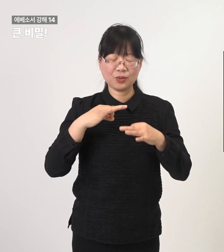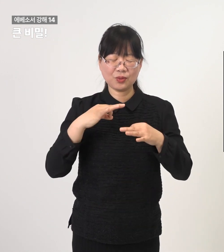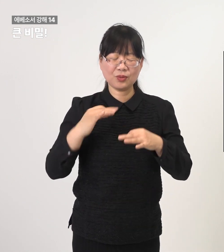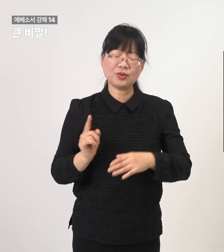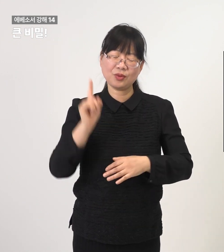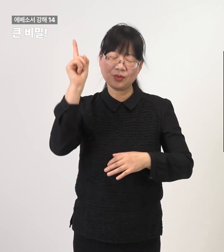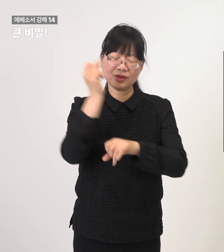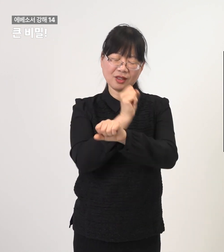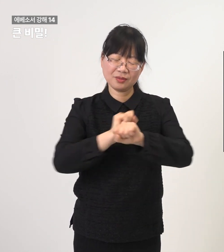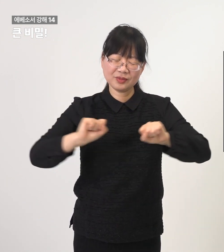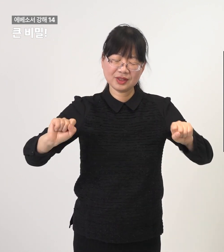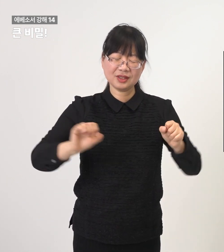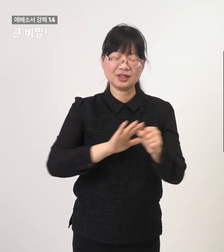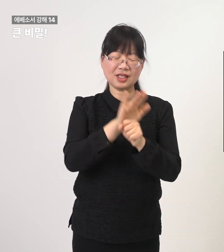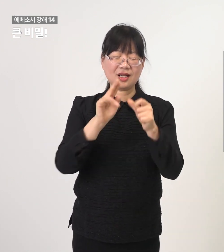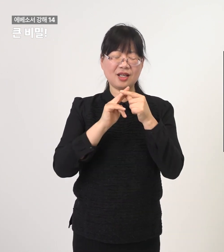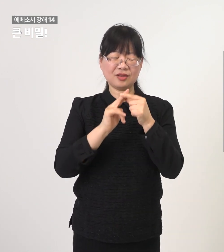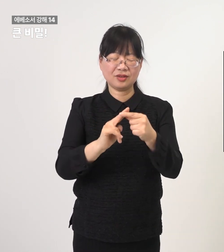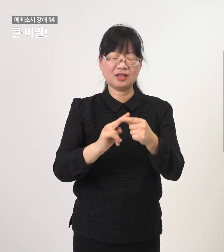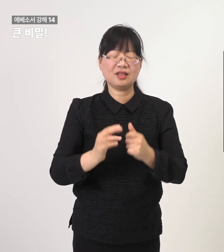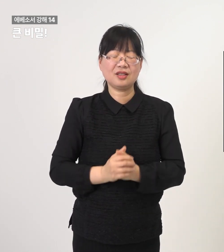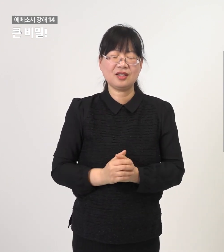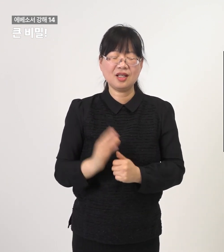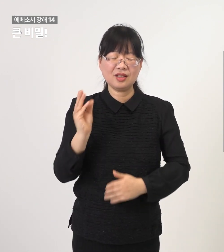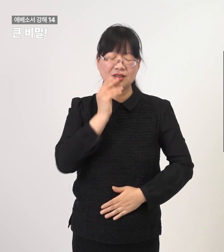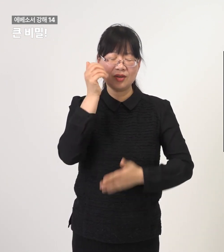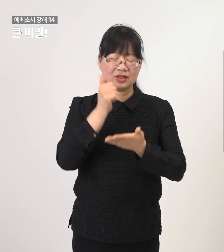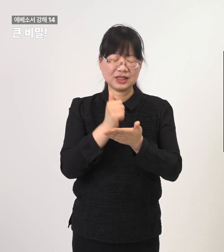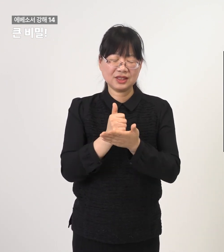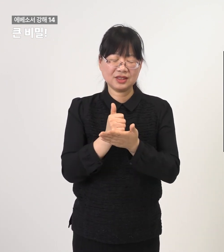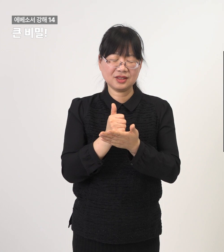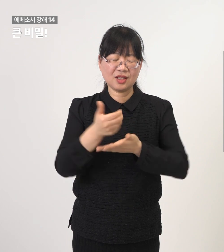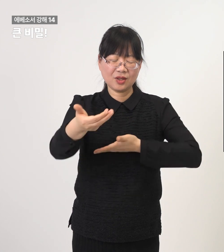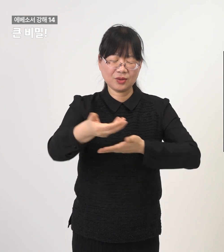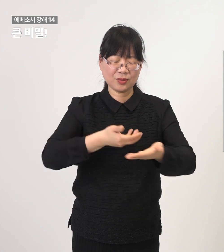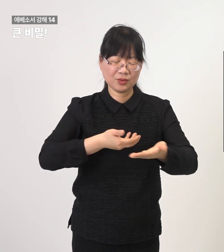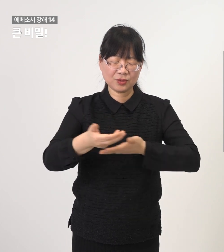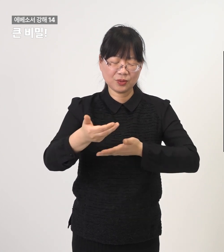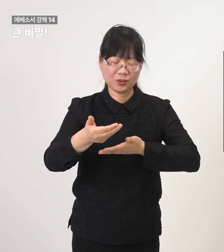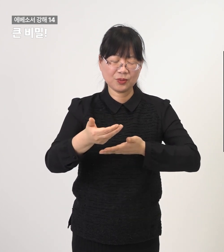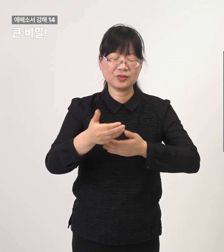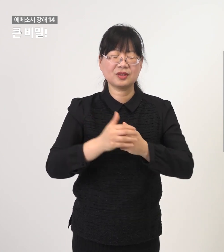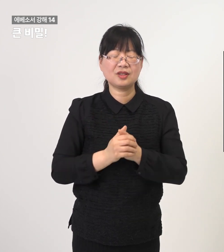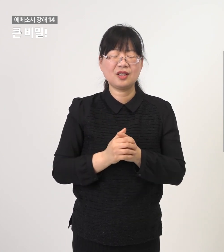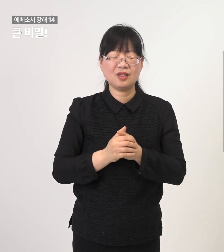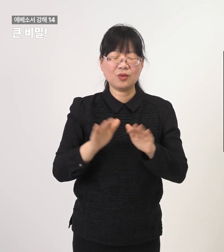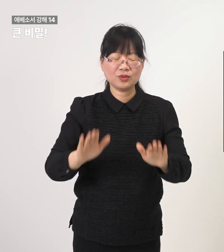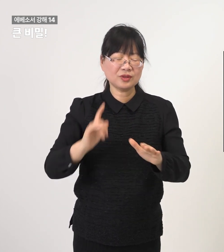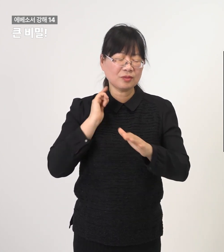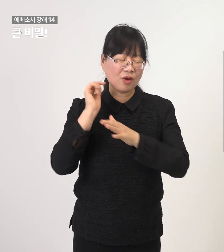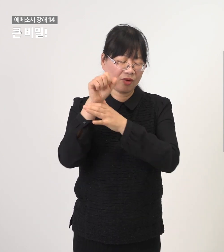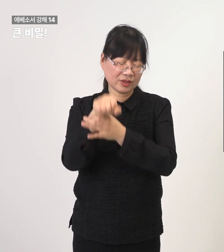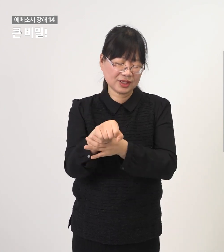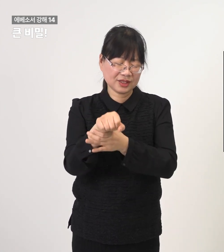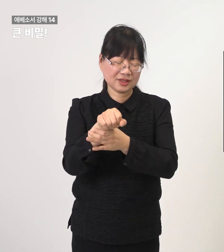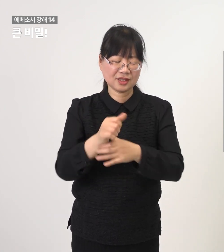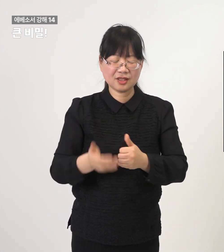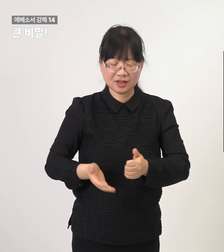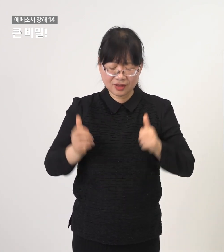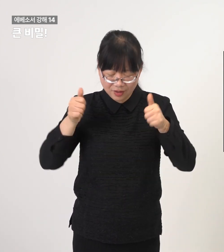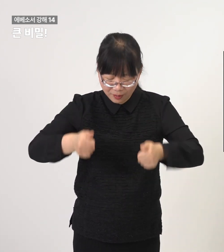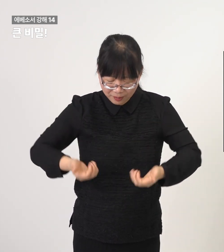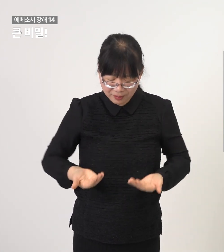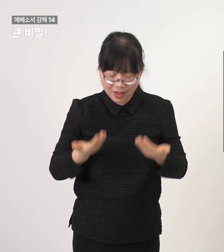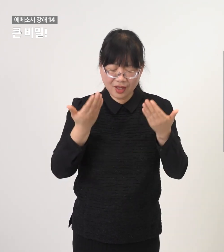높고도 넓으신 사랑하심과 성령님의 교통하심이 오늘 머리 숙여